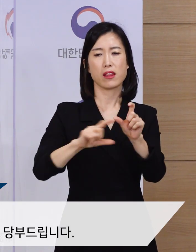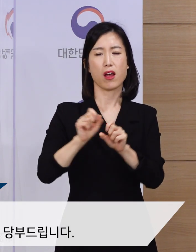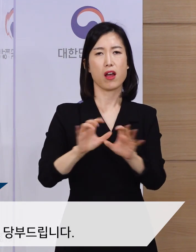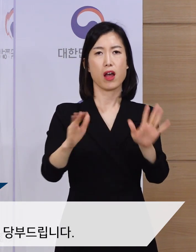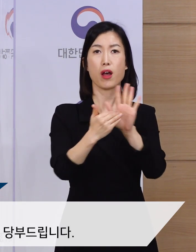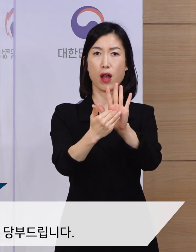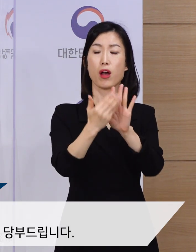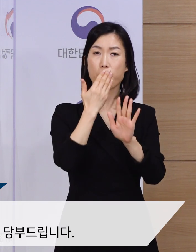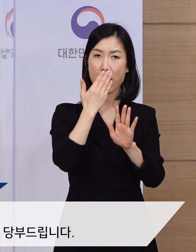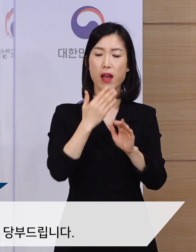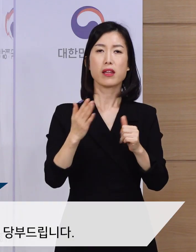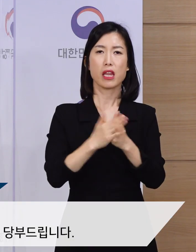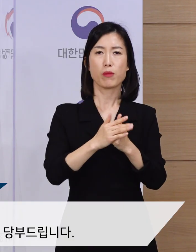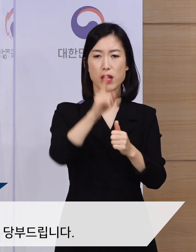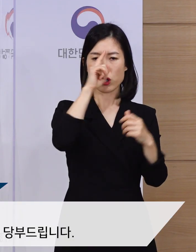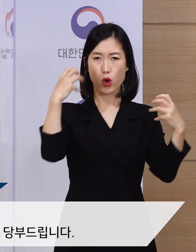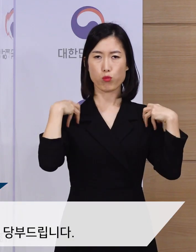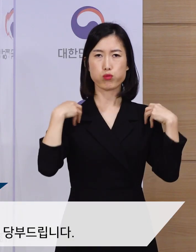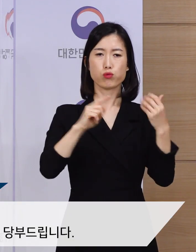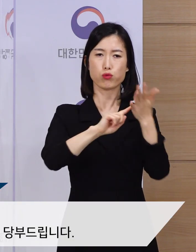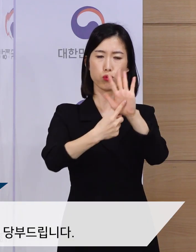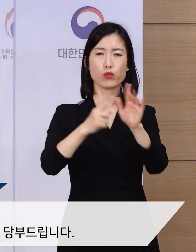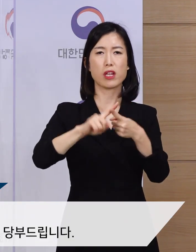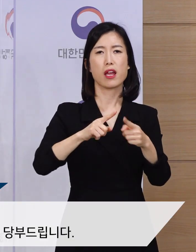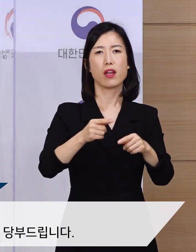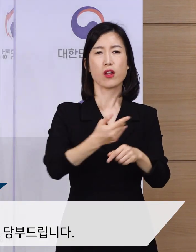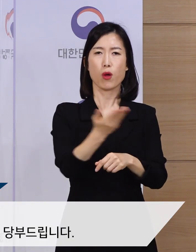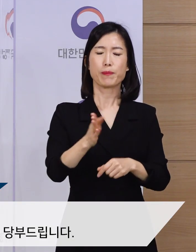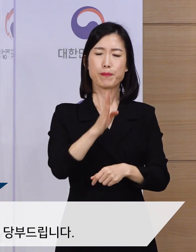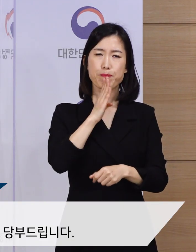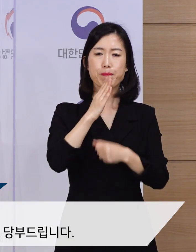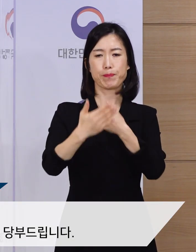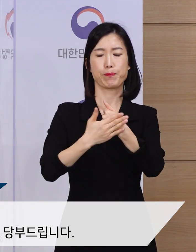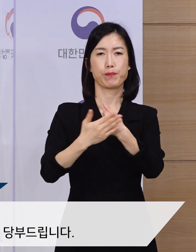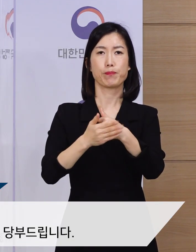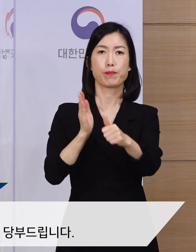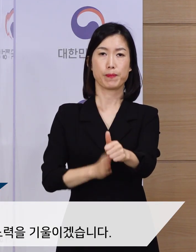방역 조치에 적극적으로 협조해 주실 것을 당부드립니다.